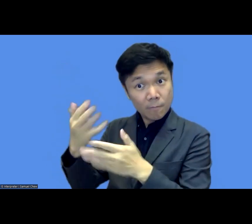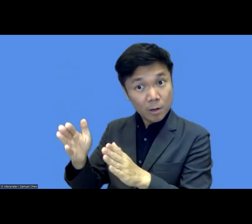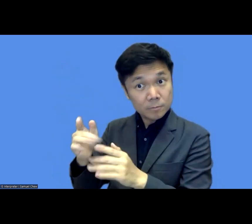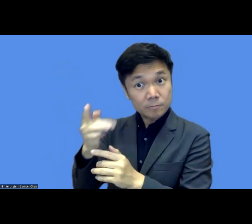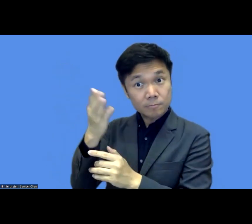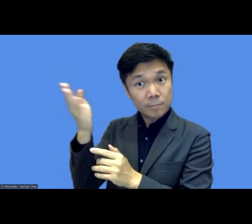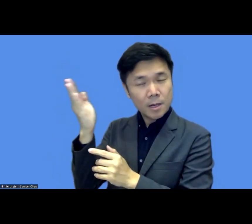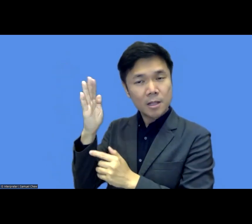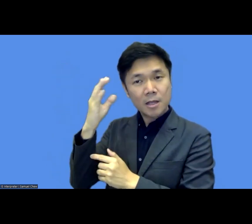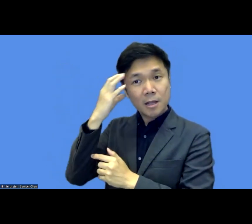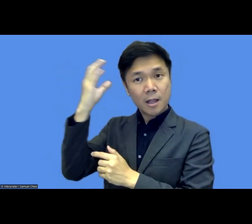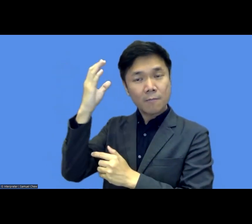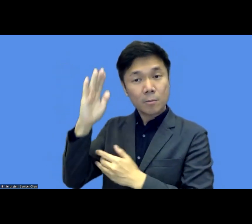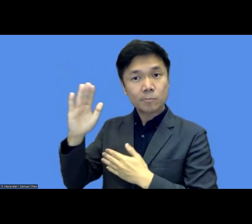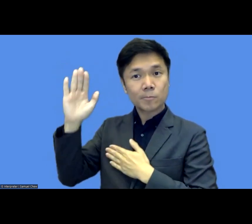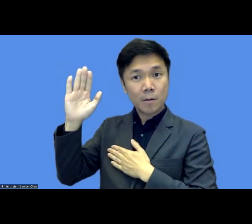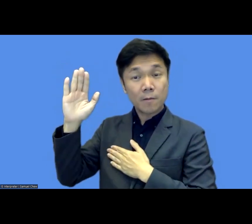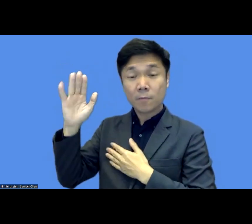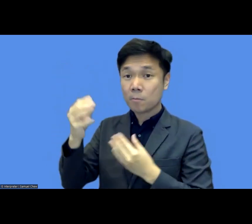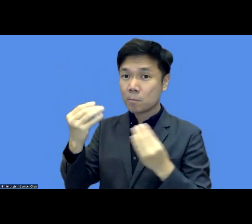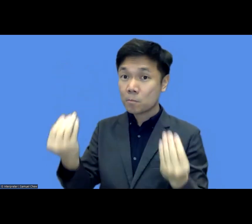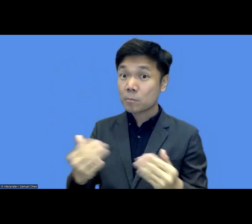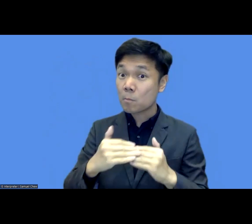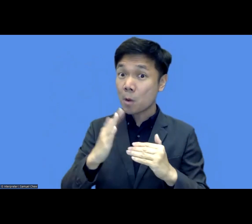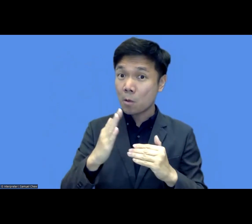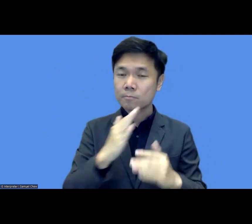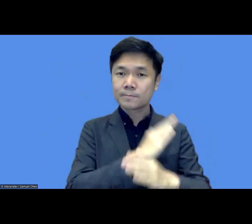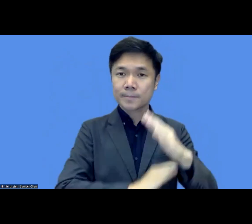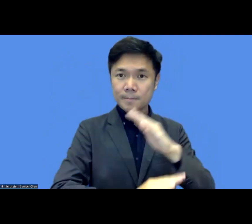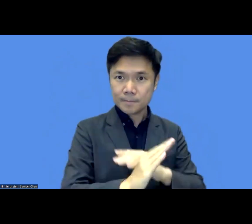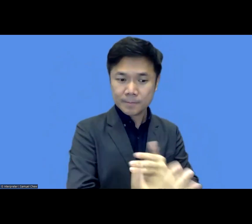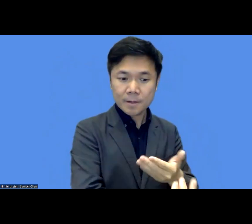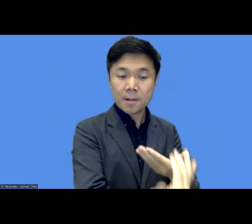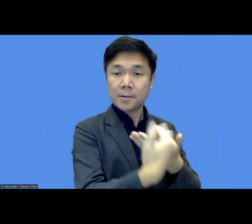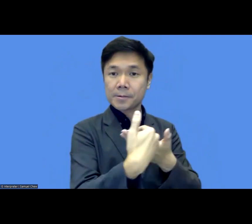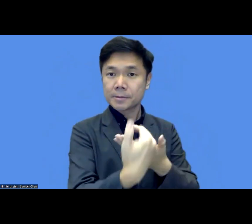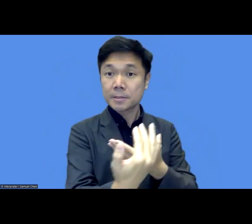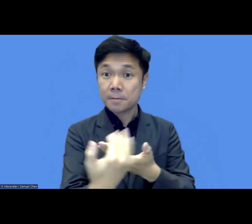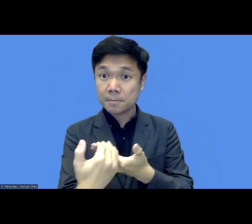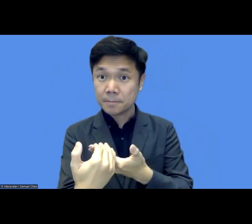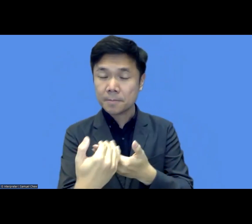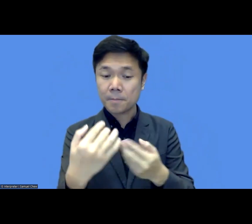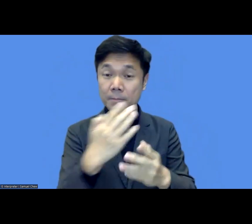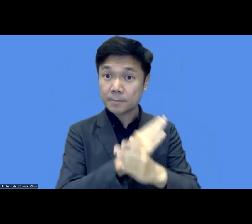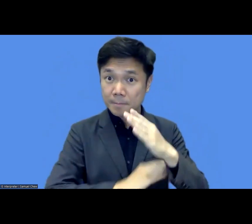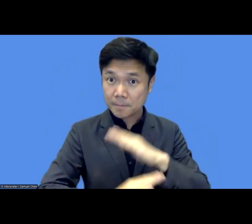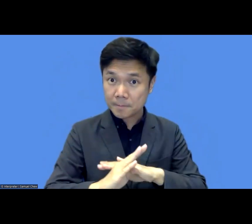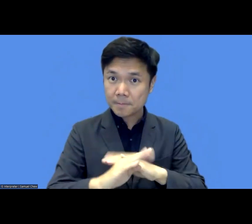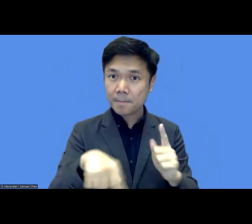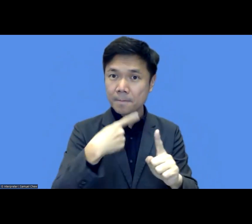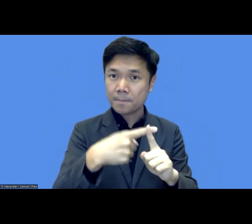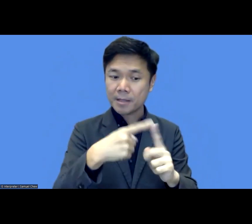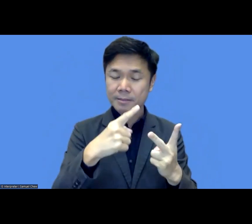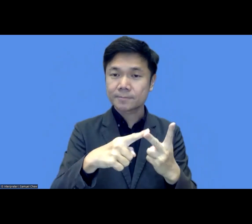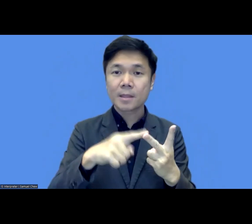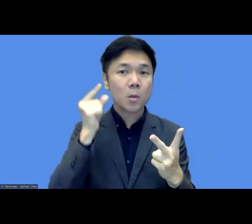hacer compromisos en relación con la participación que tenga sentido, y sobre todo para las mujeres